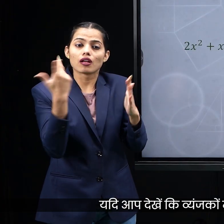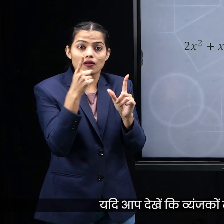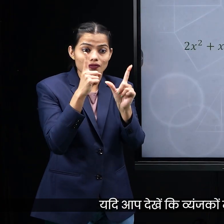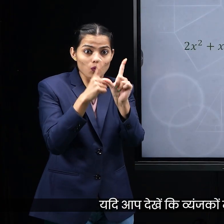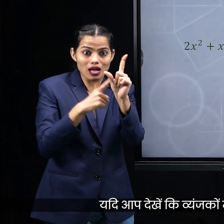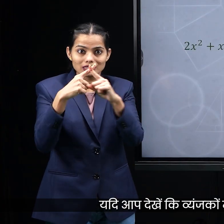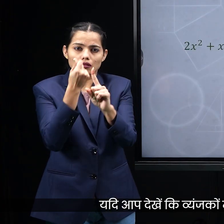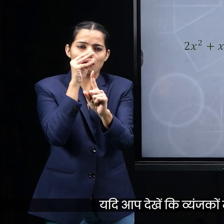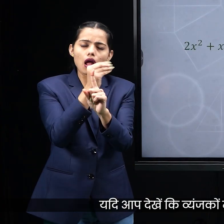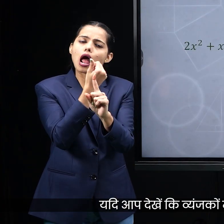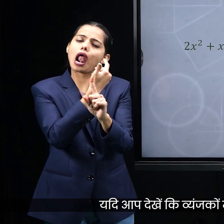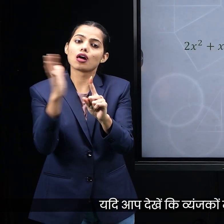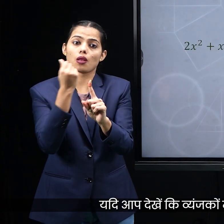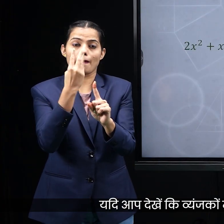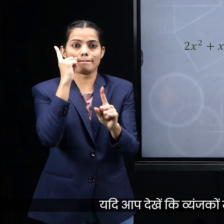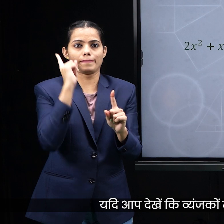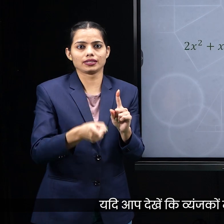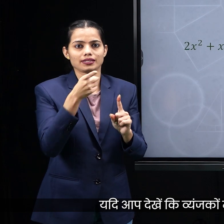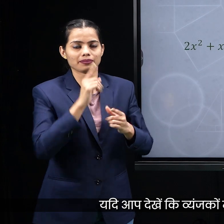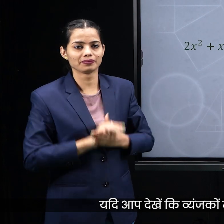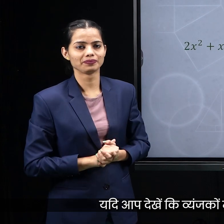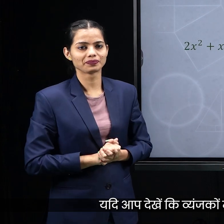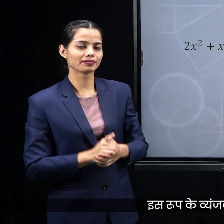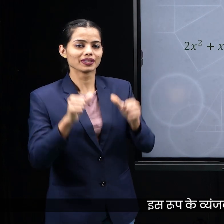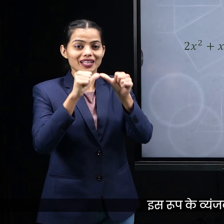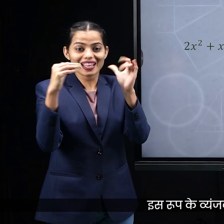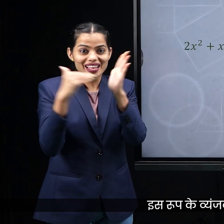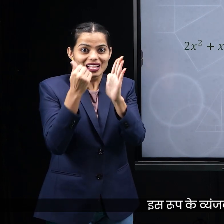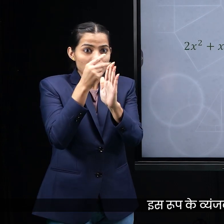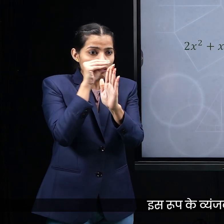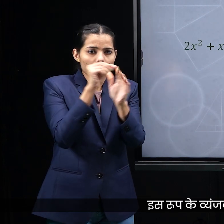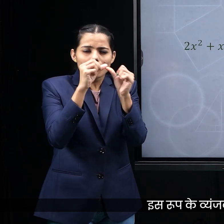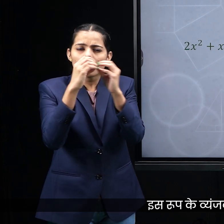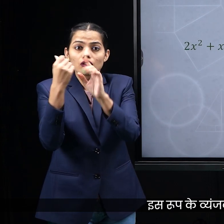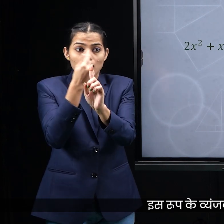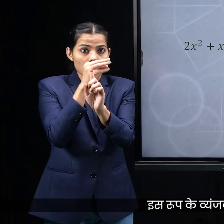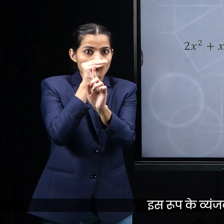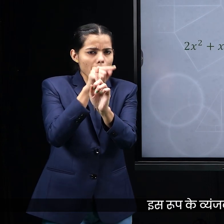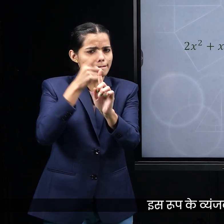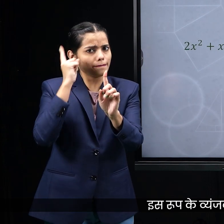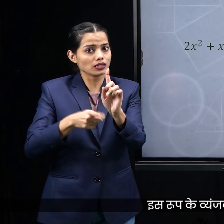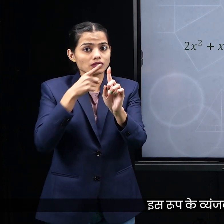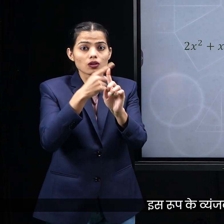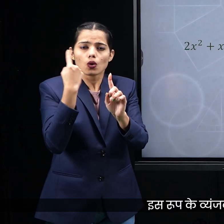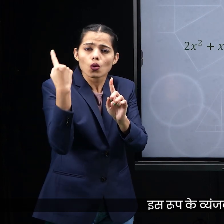रूप में केवल पूर्ण संख्याएं हैं, इस रूप के व्यंजकों को एक चर